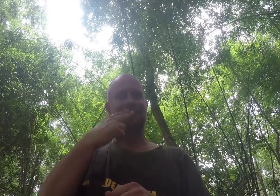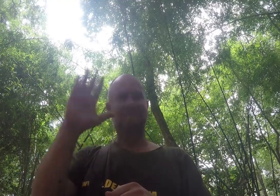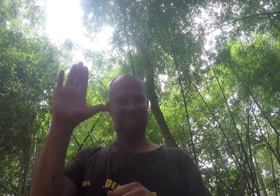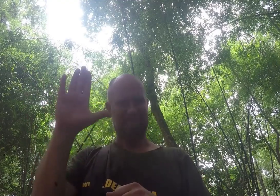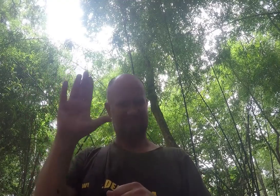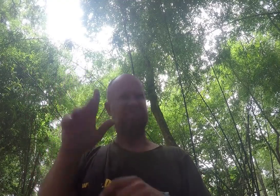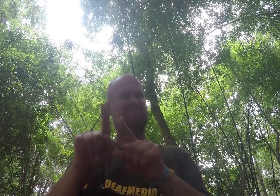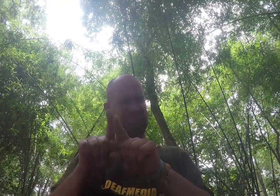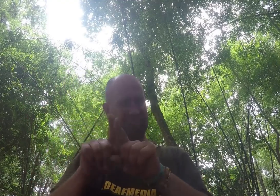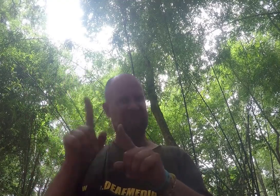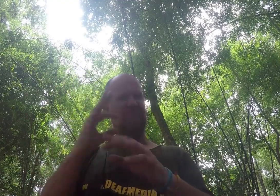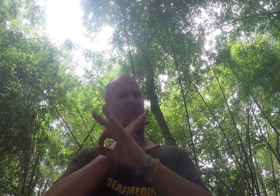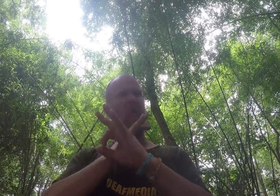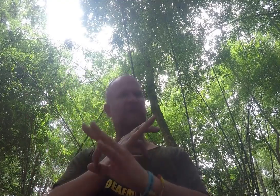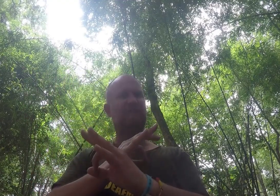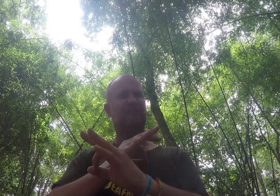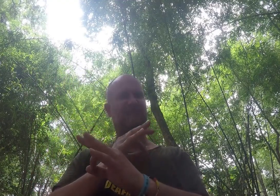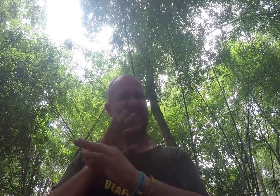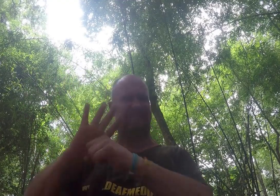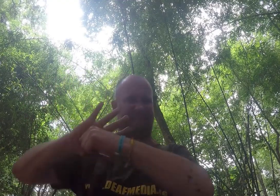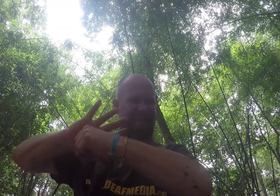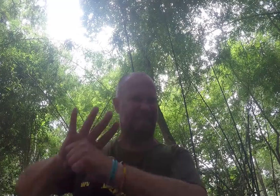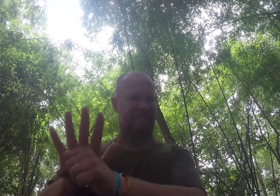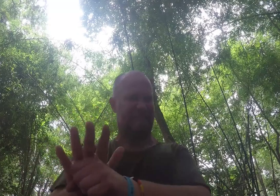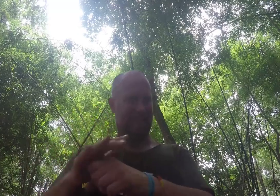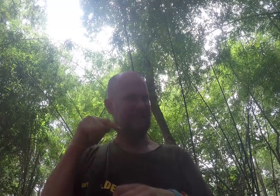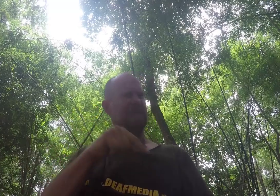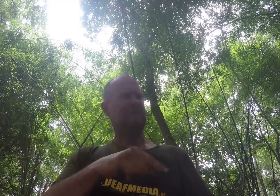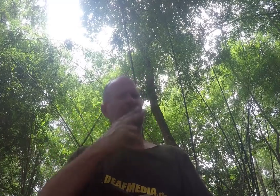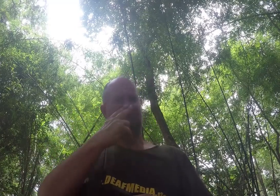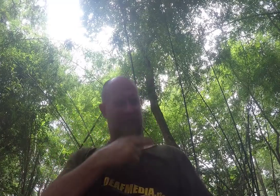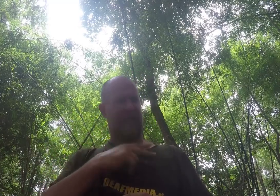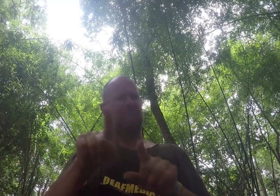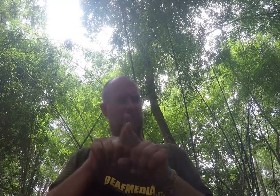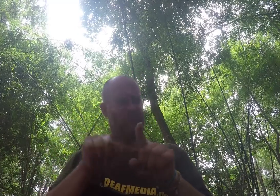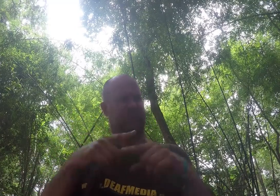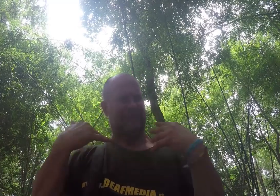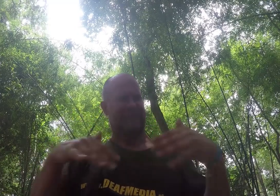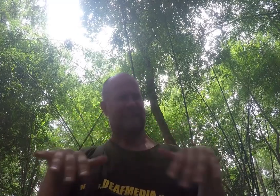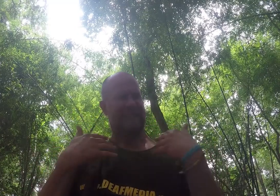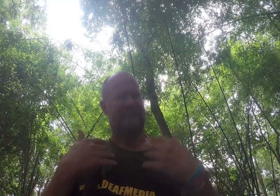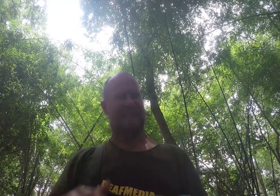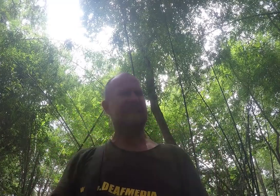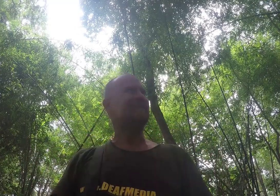Das erinnert mich an die Nazis, die hatten ja in Auschwitz. Vietnam war genauso schlimm.